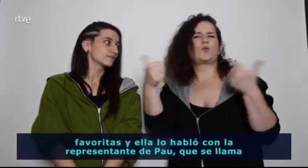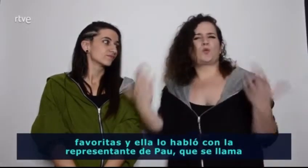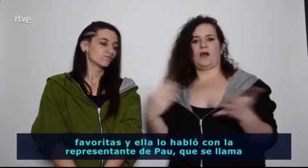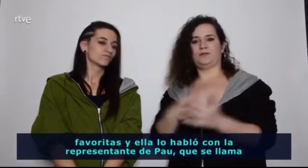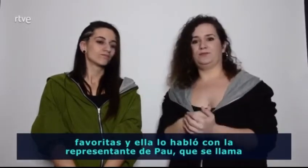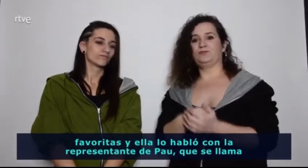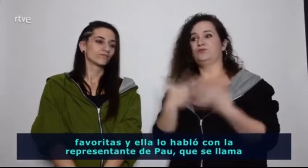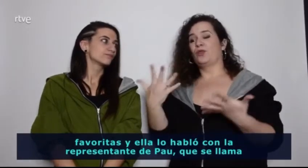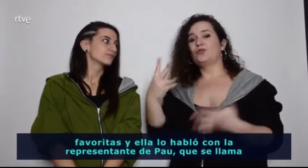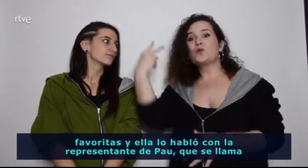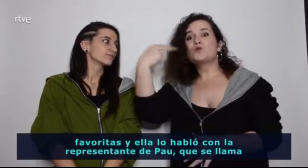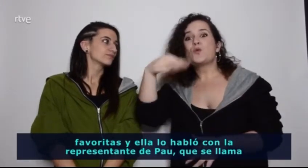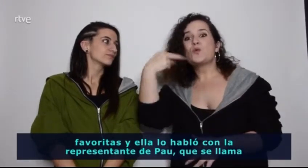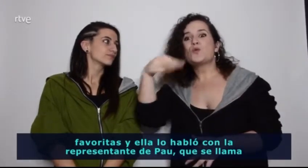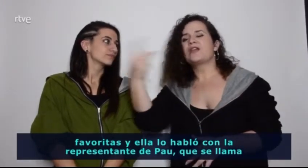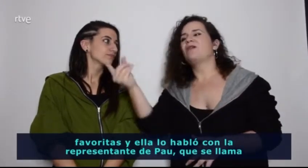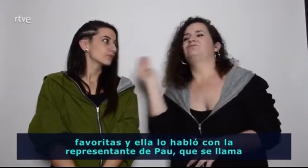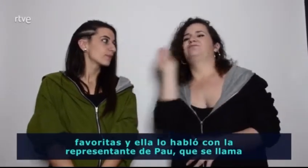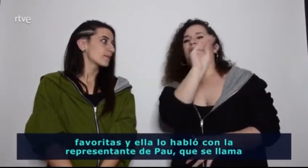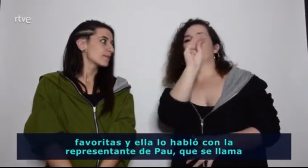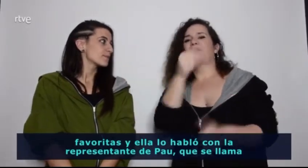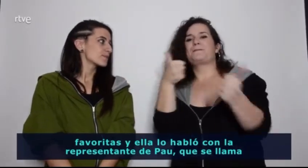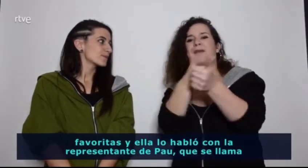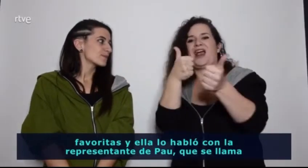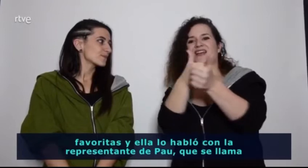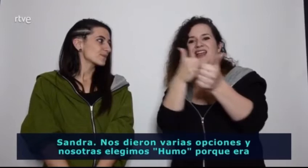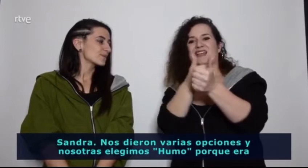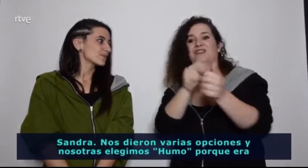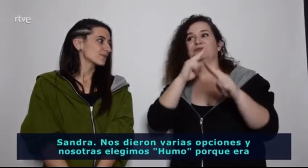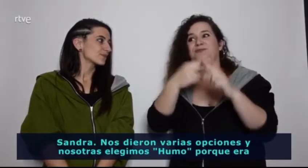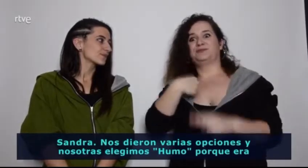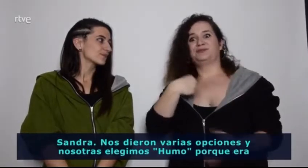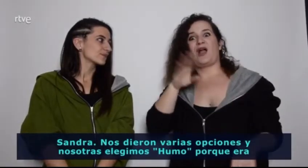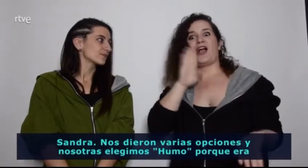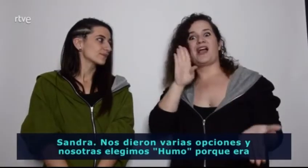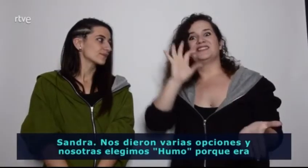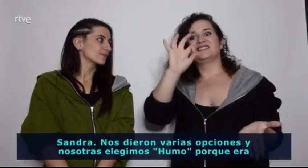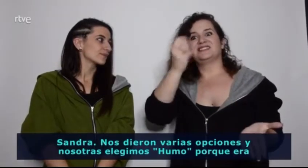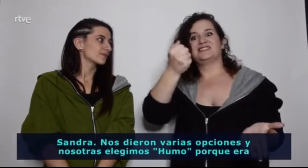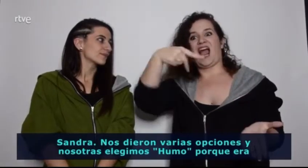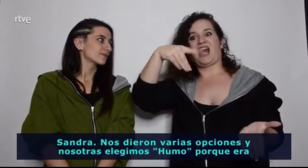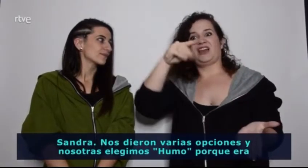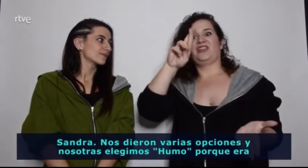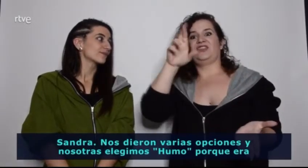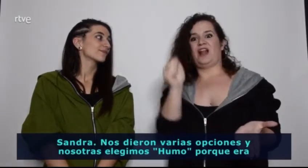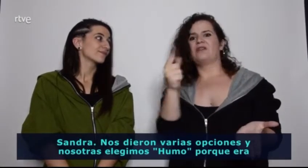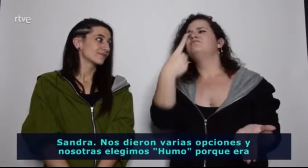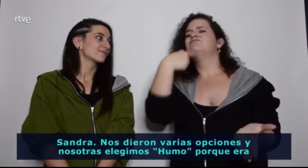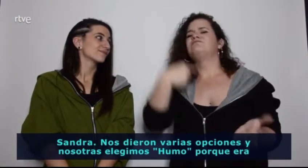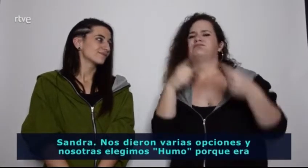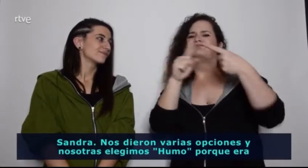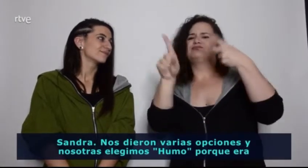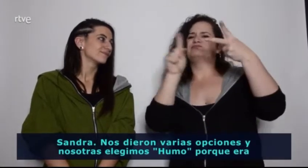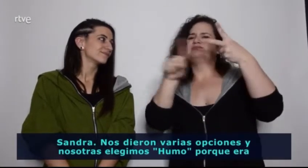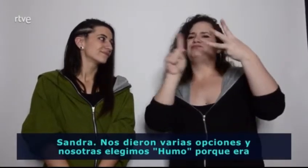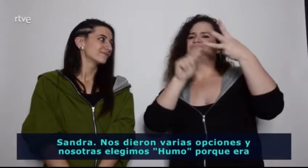Y ella lo habló con la representante de Pau, que se llama Sandra. Nos dieron varias opciones y nosotras elegimos Humo porque era